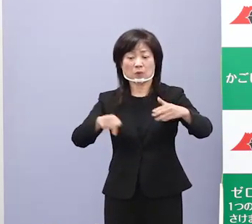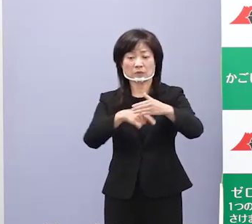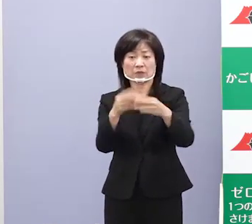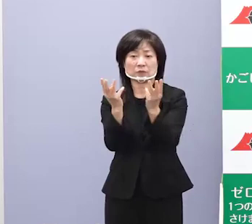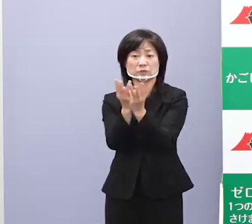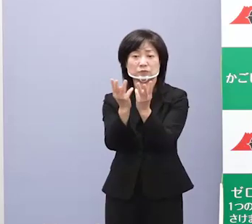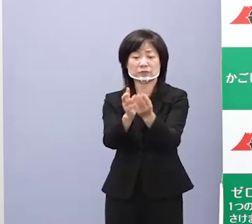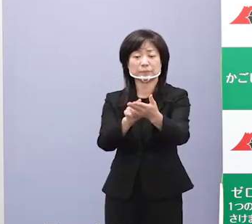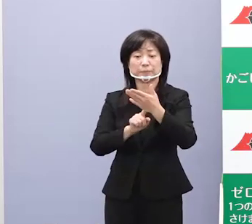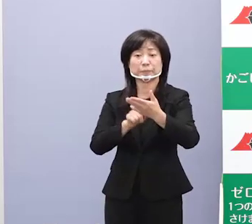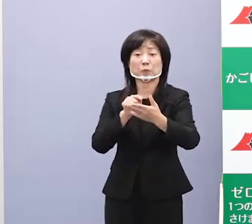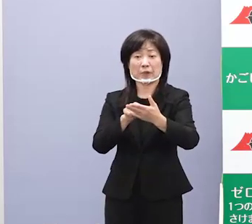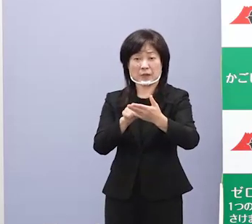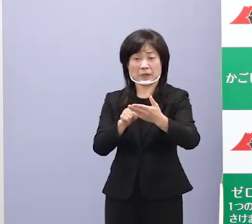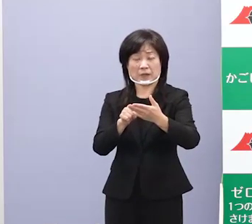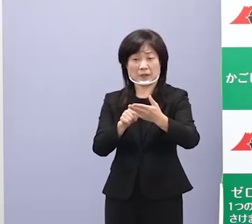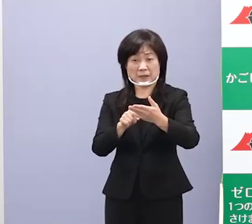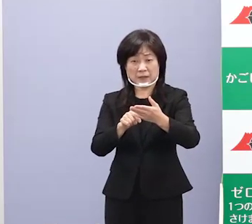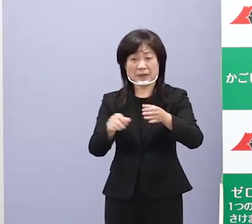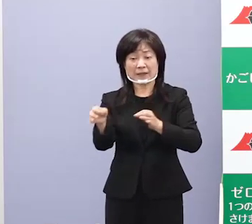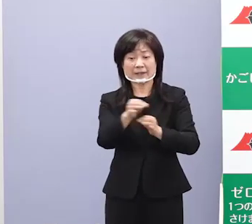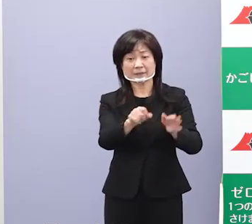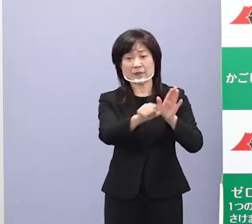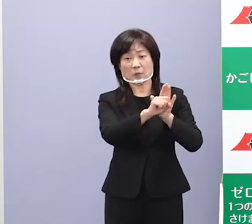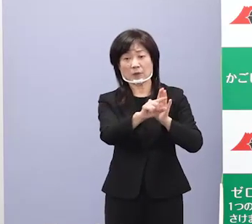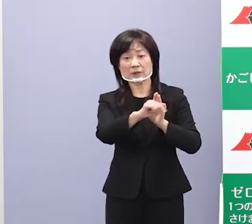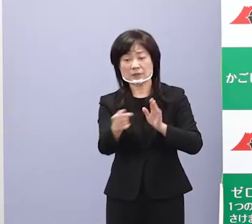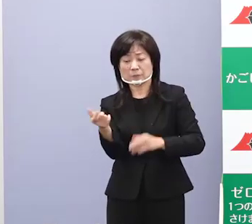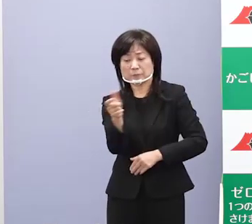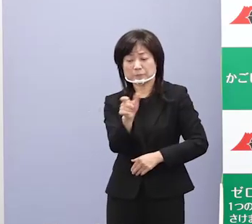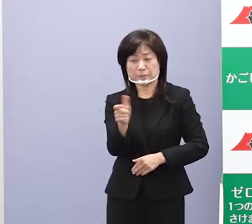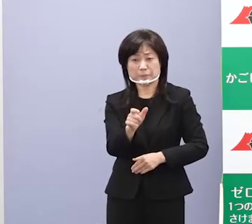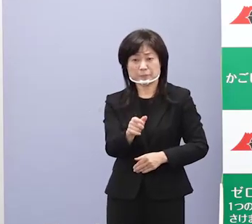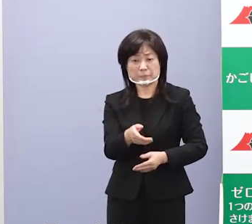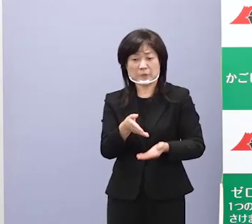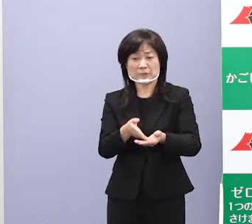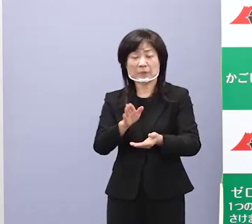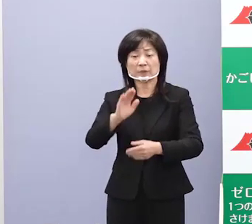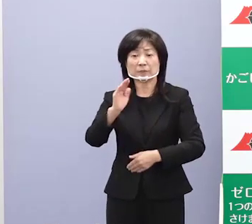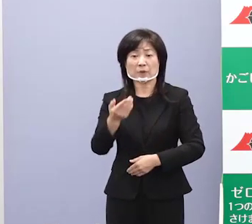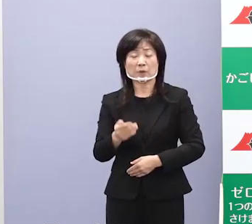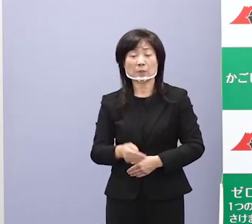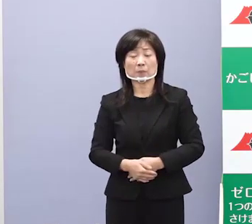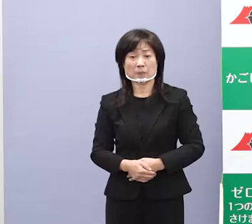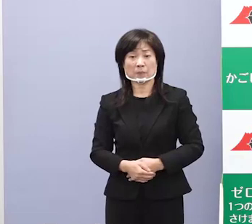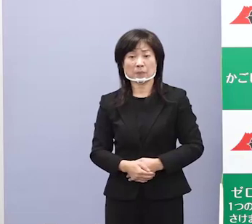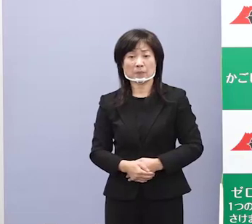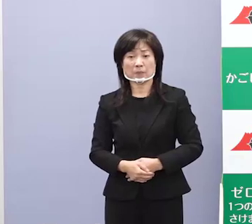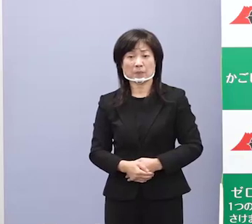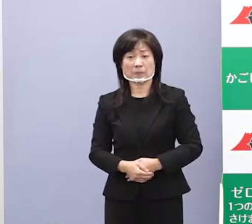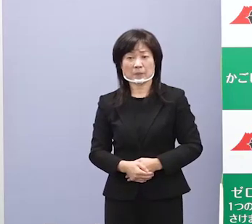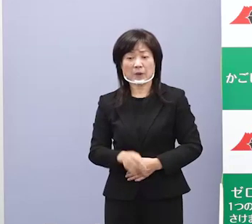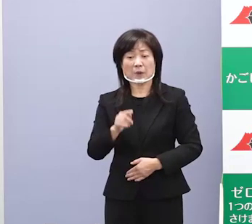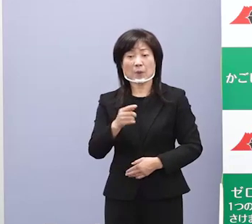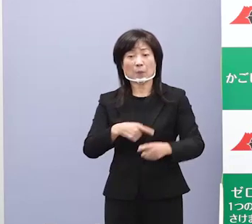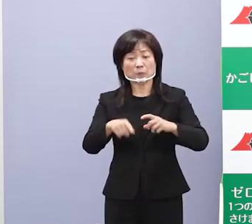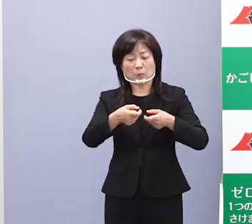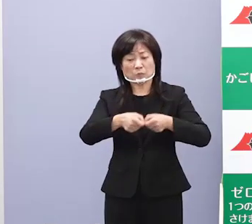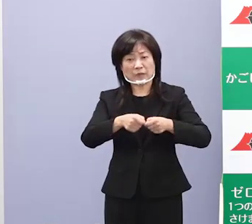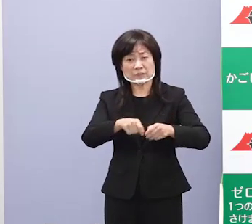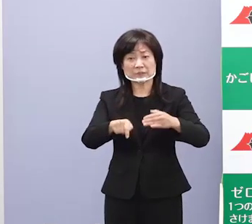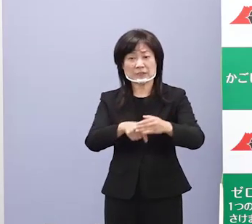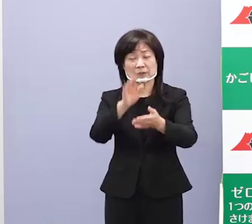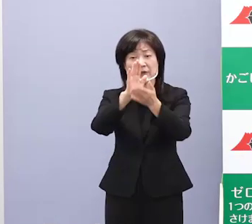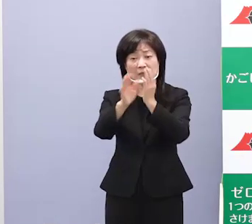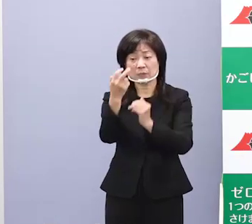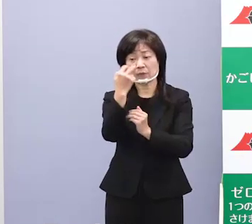字、経済効果等すでに明記ありましたけれども、何かそれ以上、より詳細なものを県の